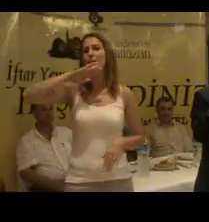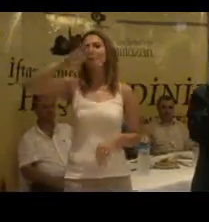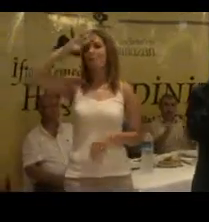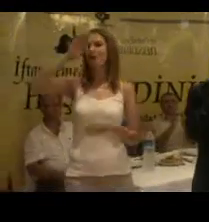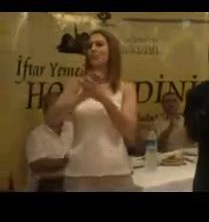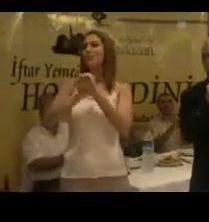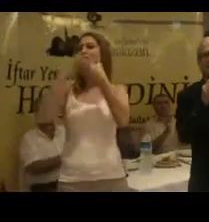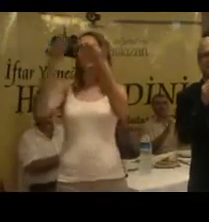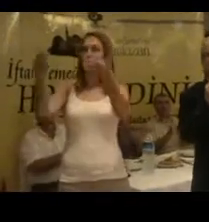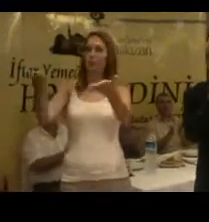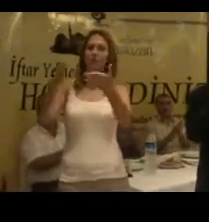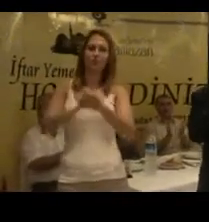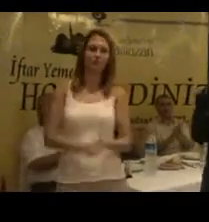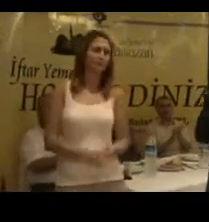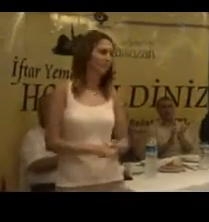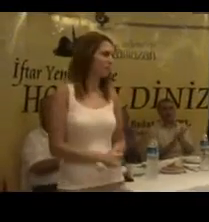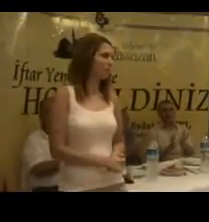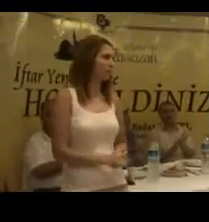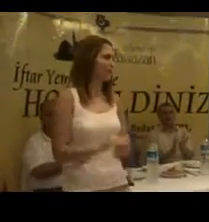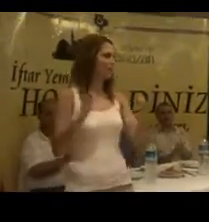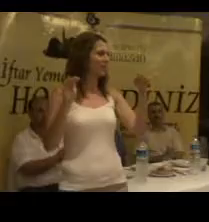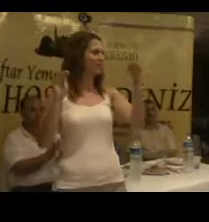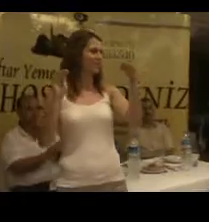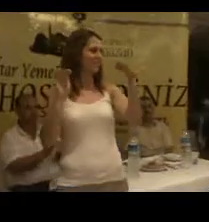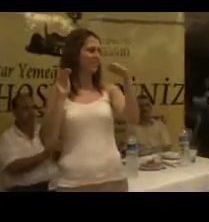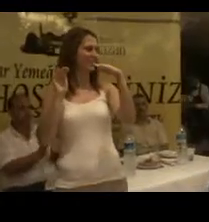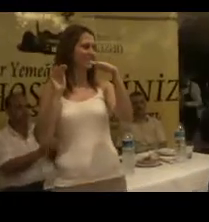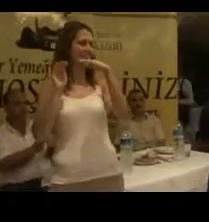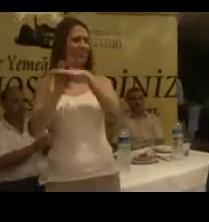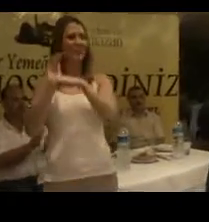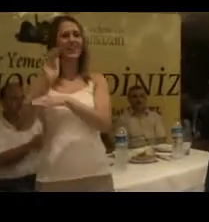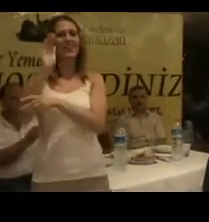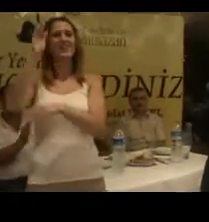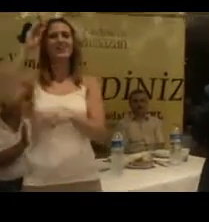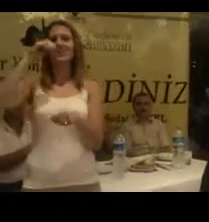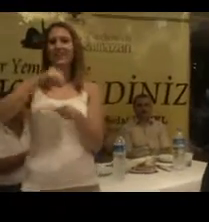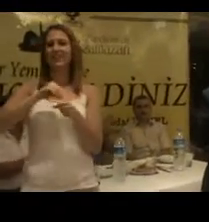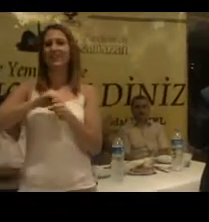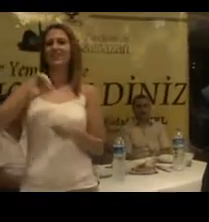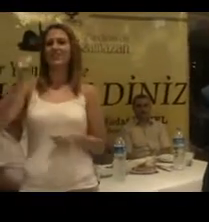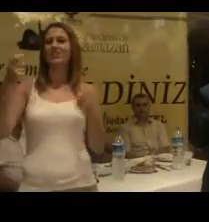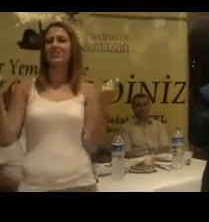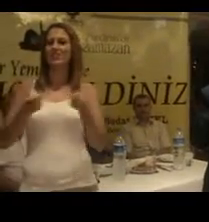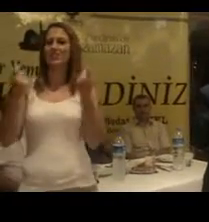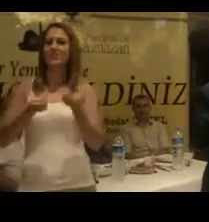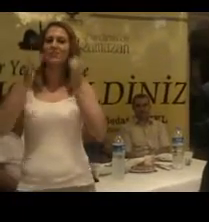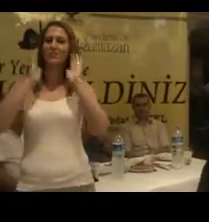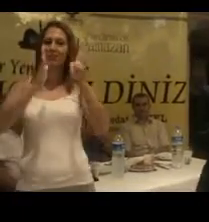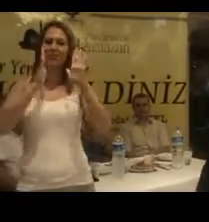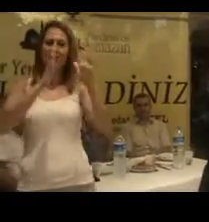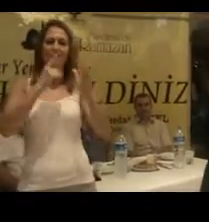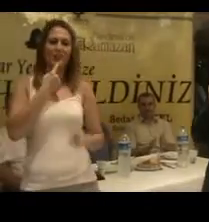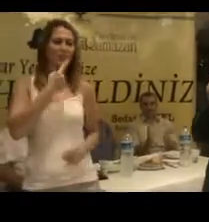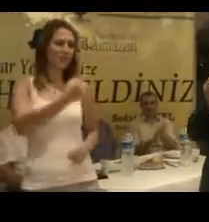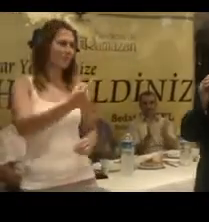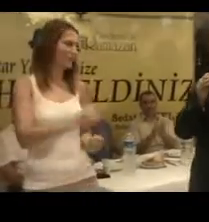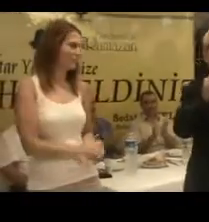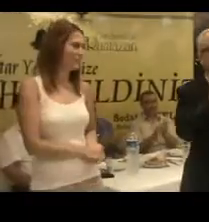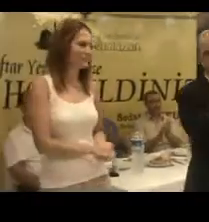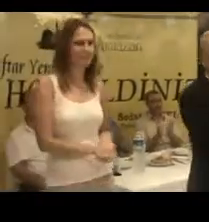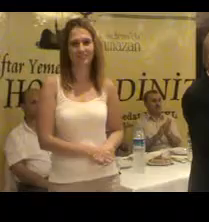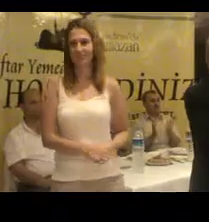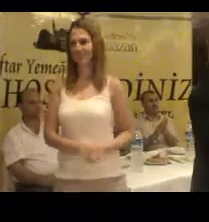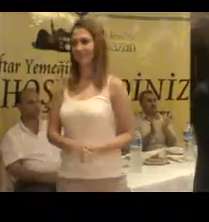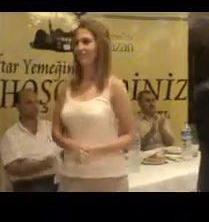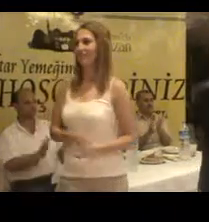kutluyorum. Yaşama tutunma konusundaki açmınızı, ferahlığınızın altında saygıyla eğiliyorum.